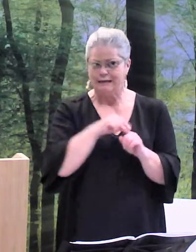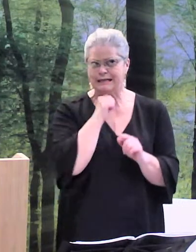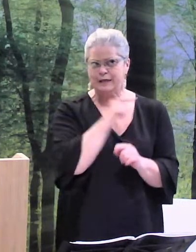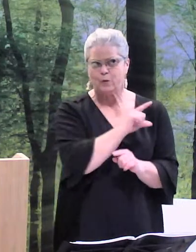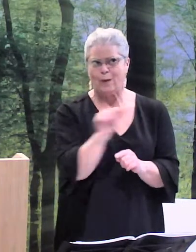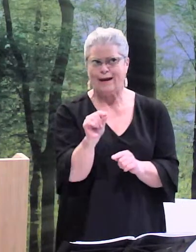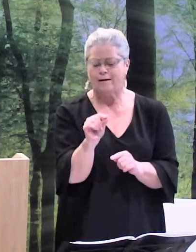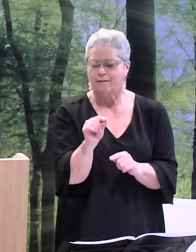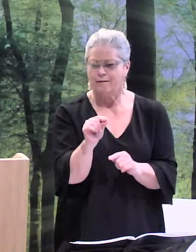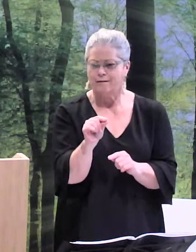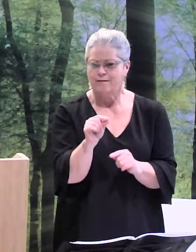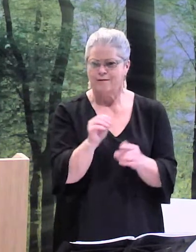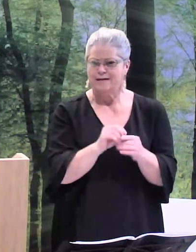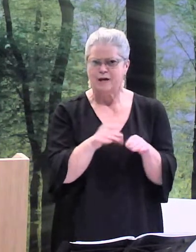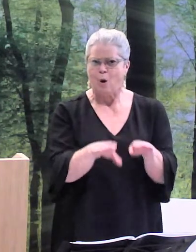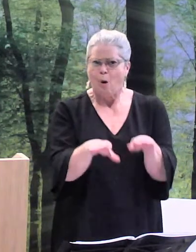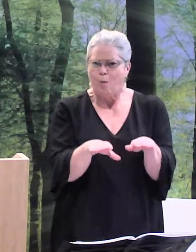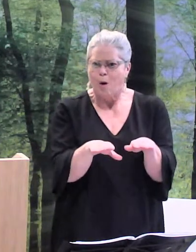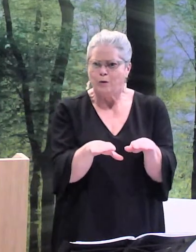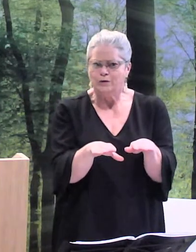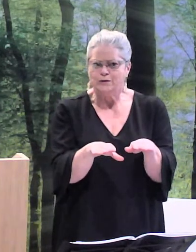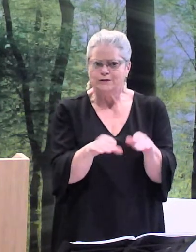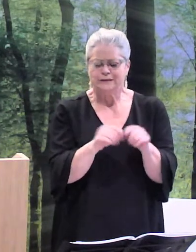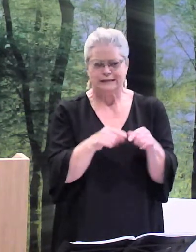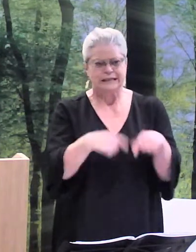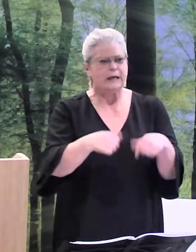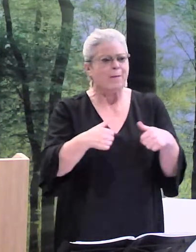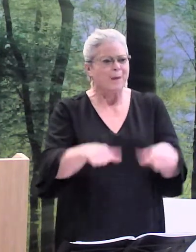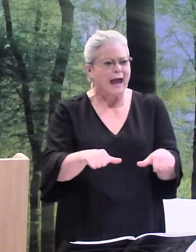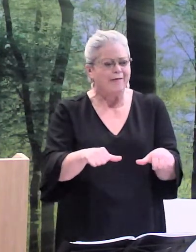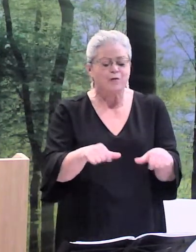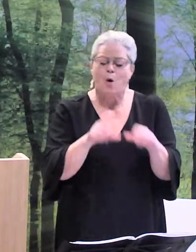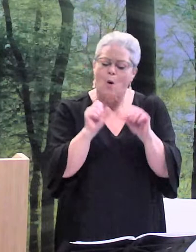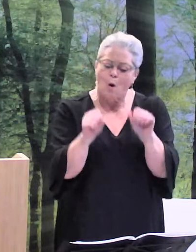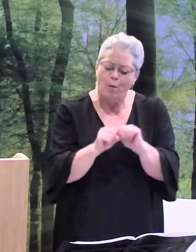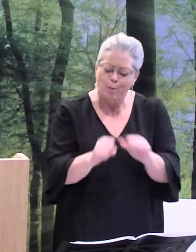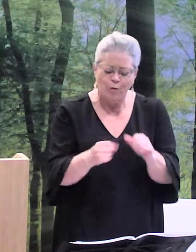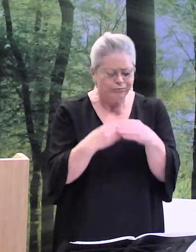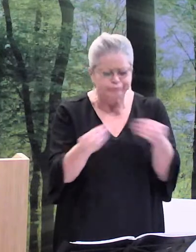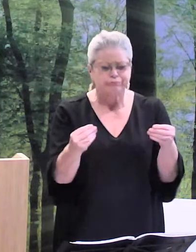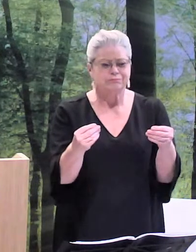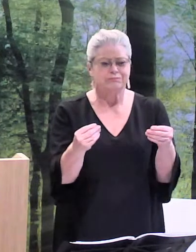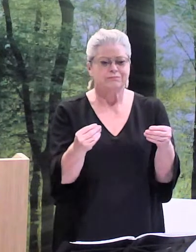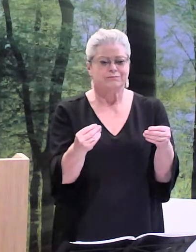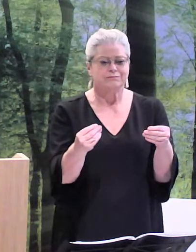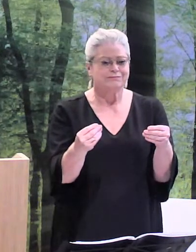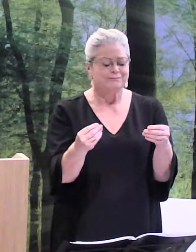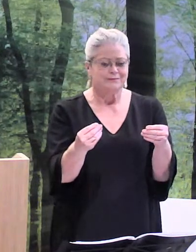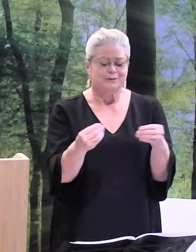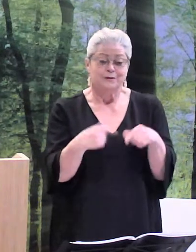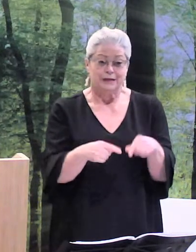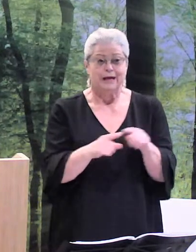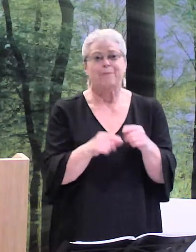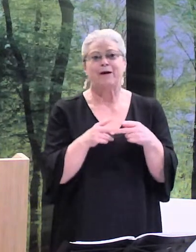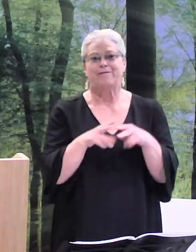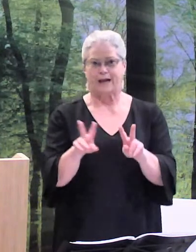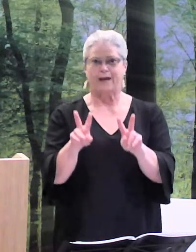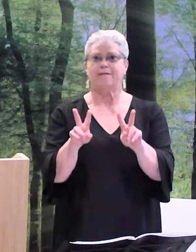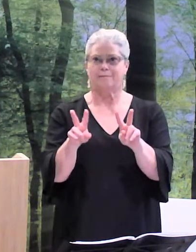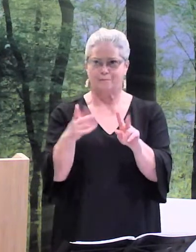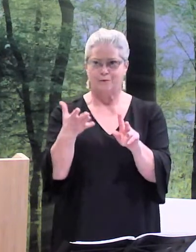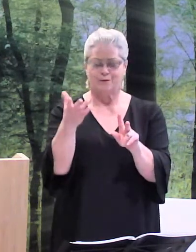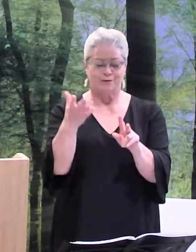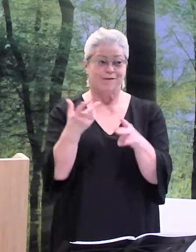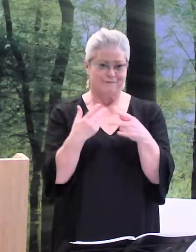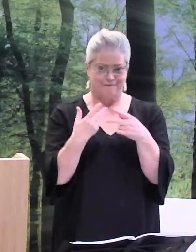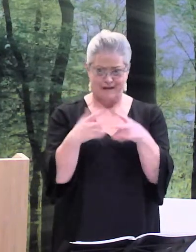bent, dat jij niet ophoudt en dat je hier blijft en onmogelijk verdwijnen kunt. Dat je nu vrede hebt,